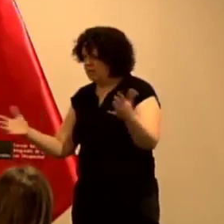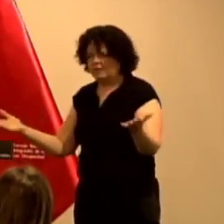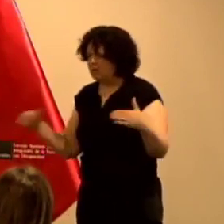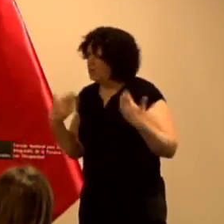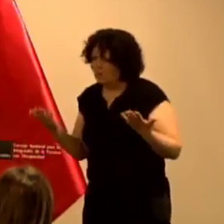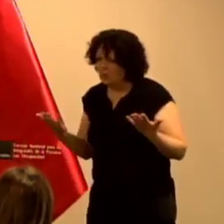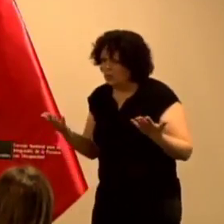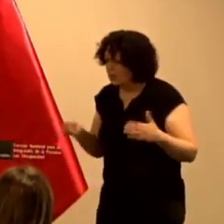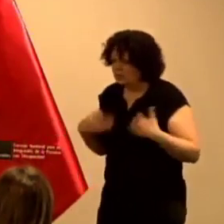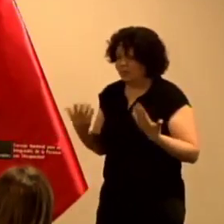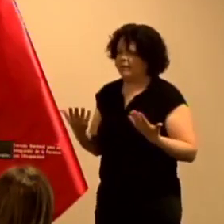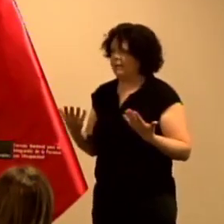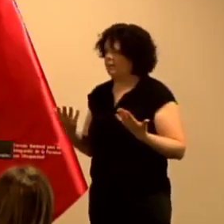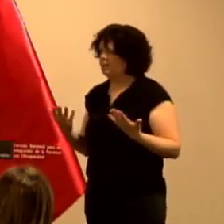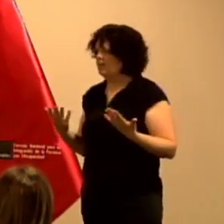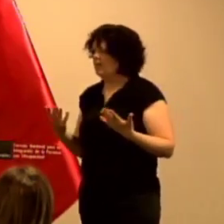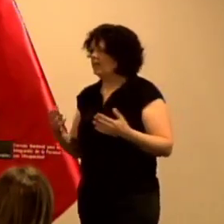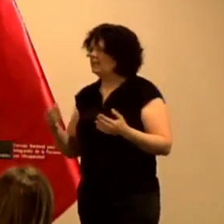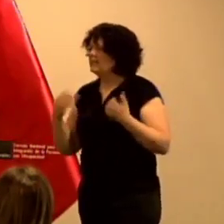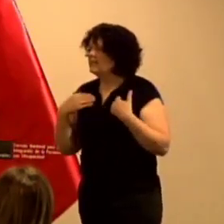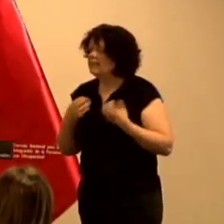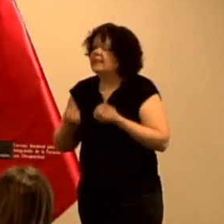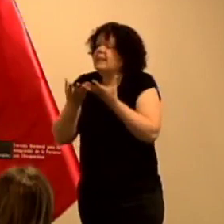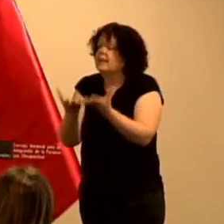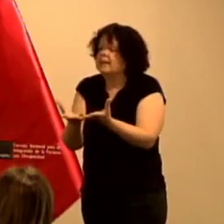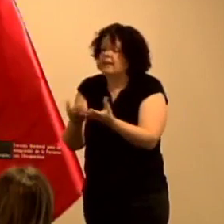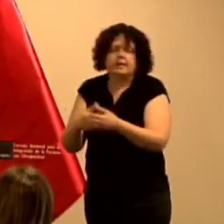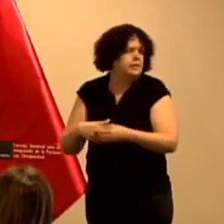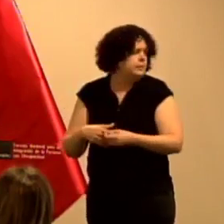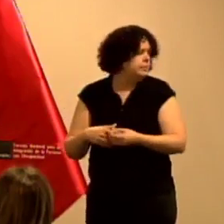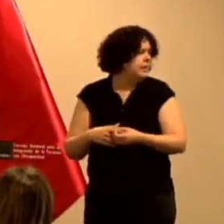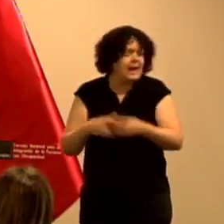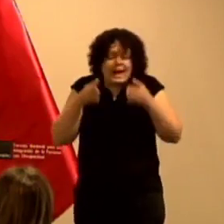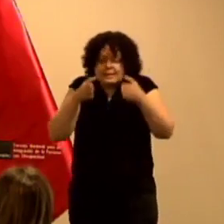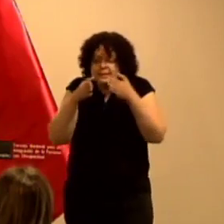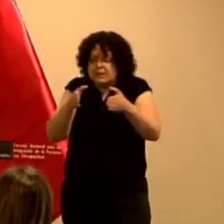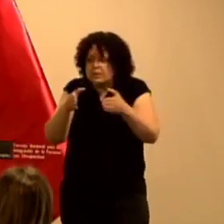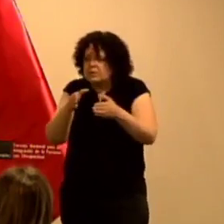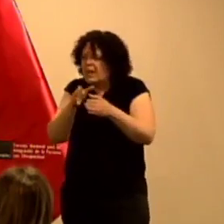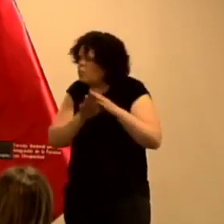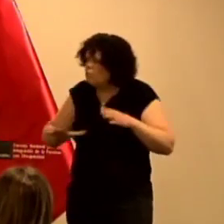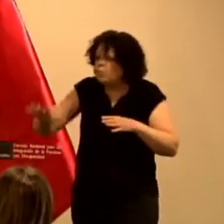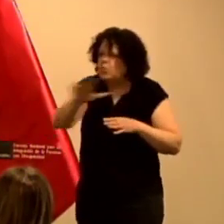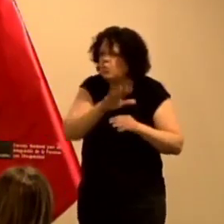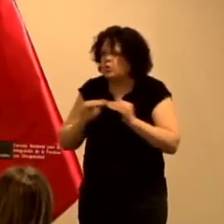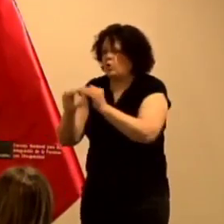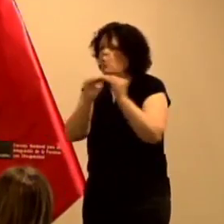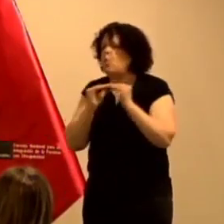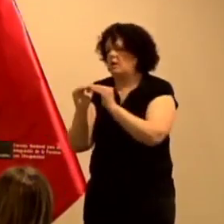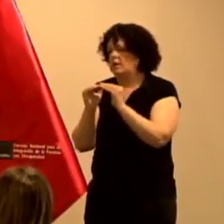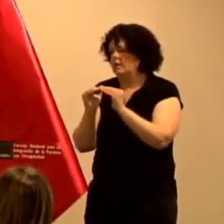sea, vulneramos un derecho. Se le tiene que dar, digamos, la atención a todos por igual. En el enfoque